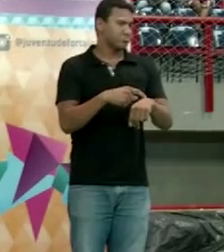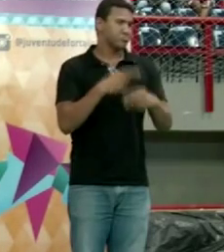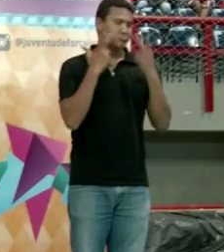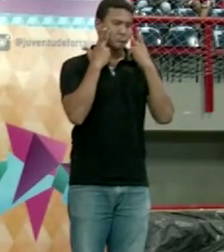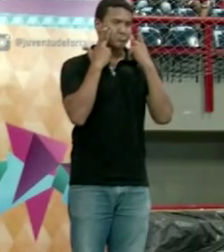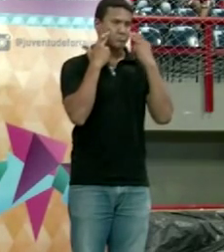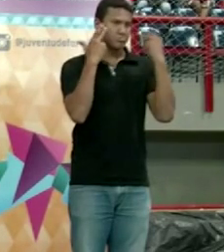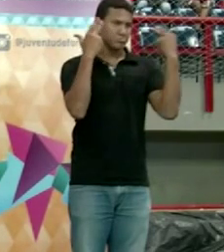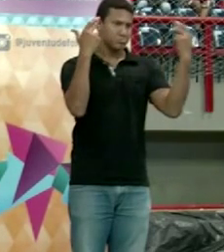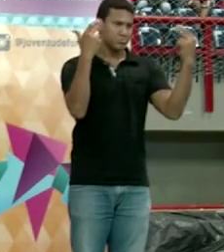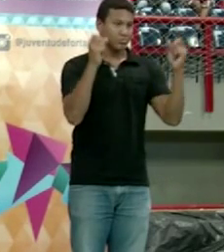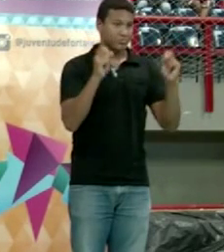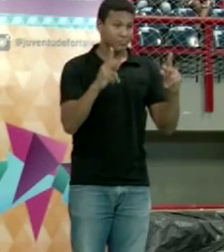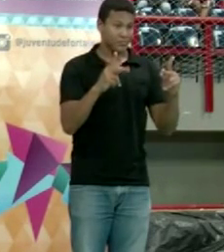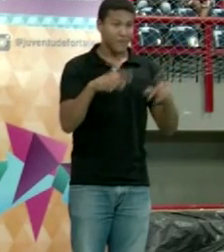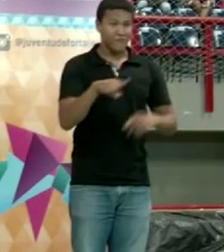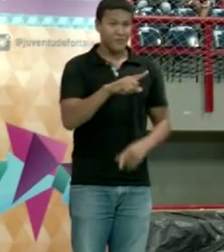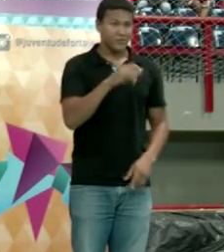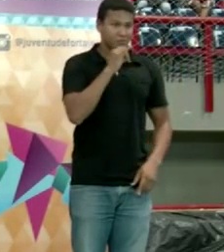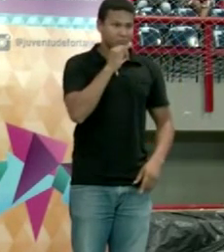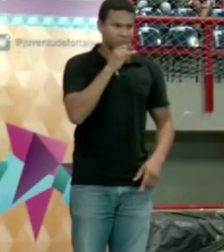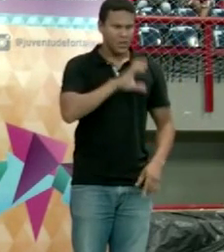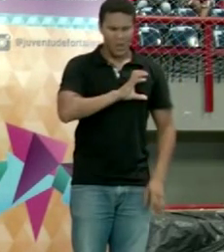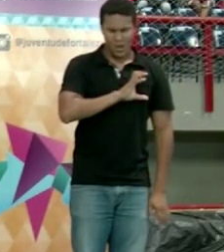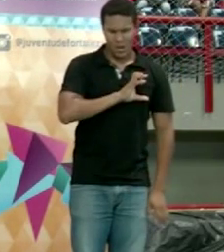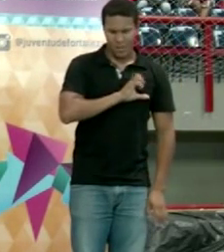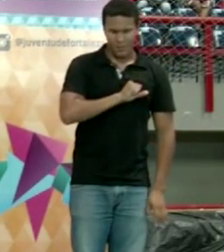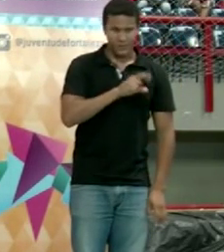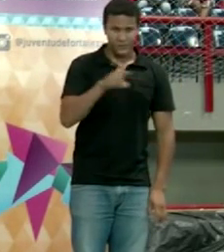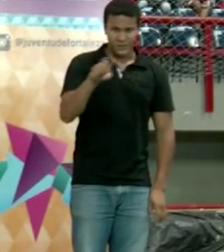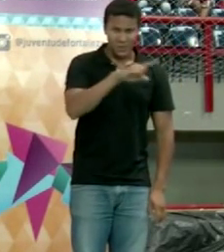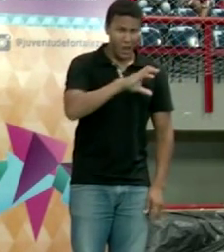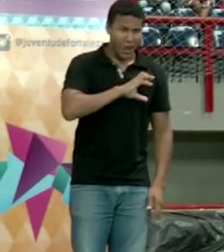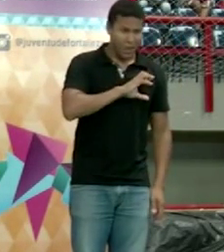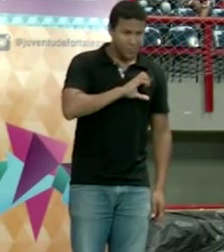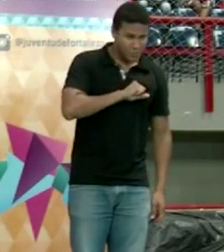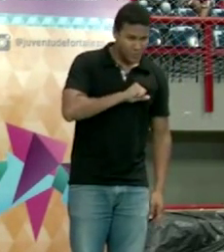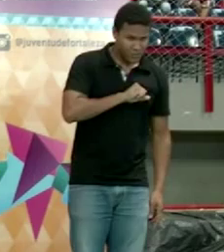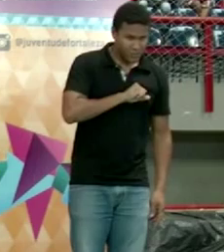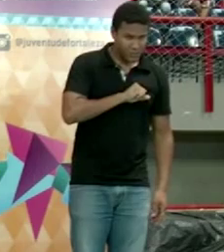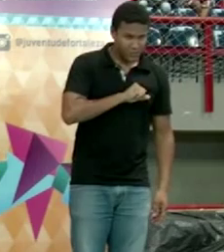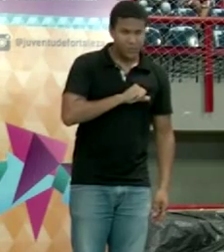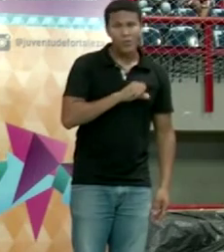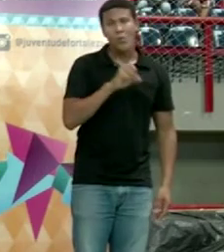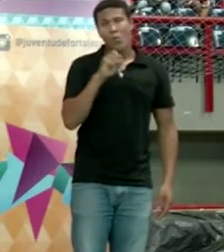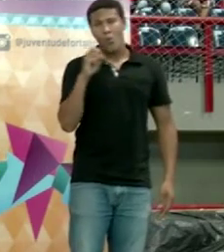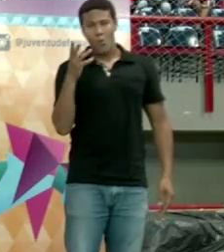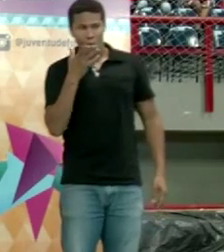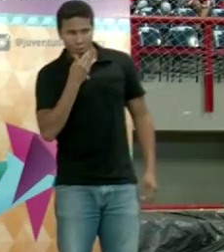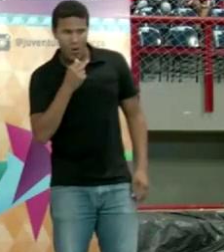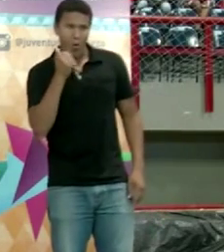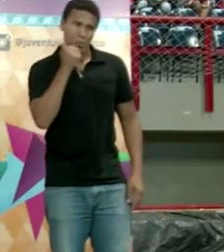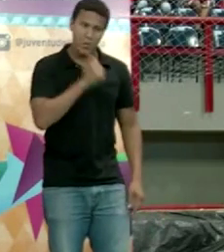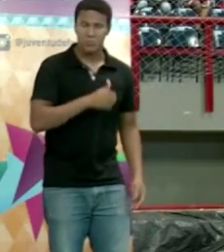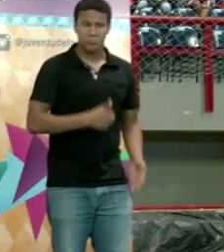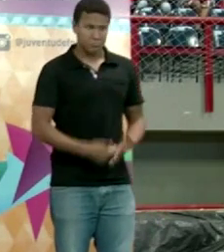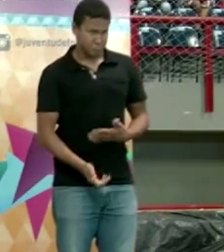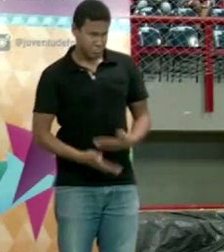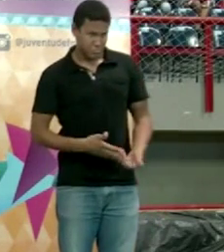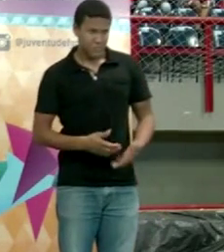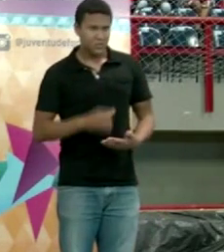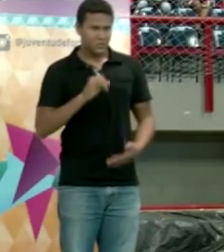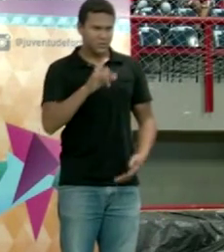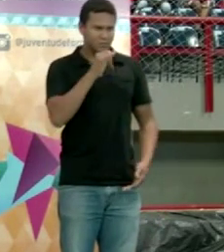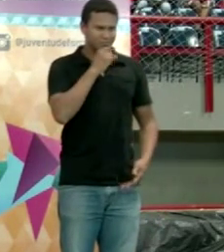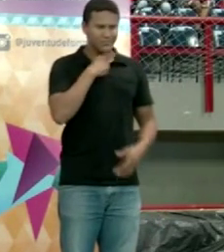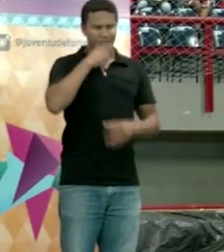diferencial. Você que está apaixonado, você que está apaixonada, percebe que quando